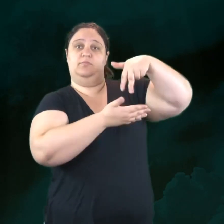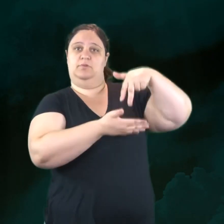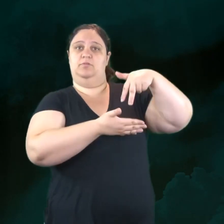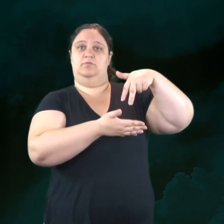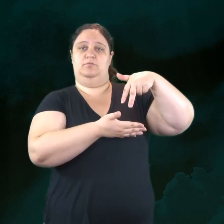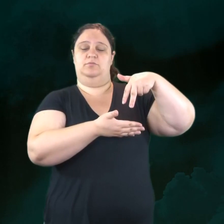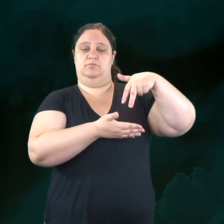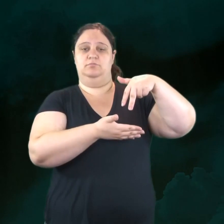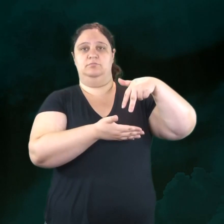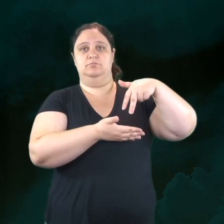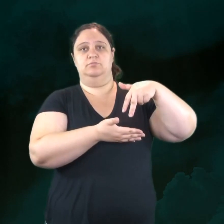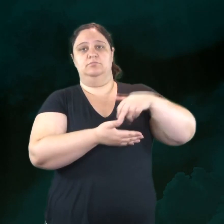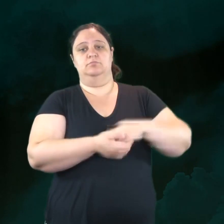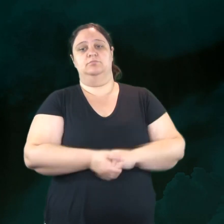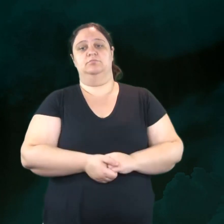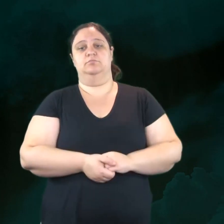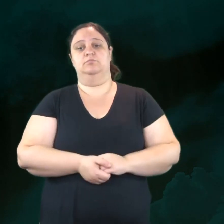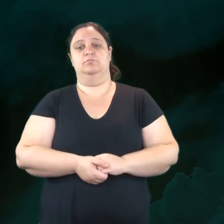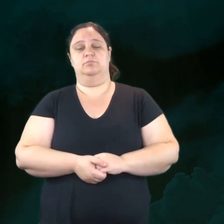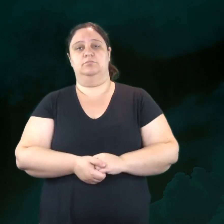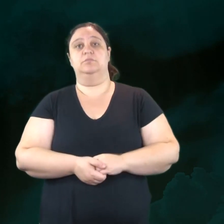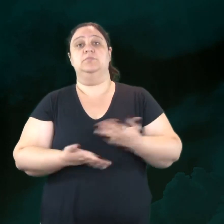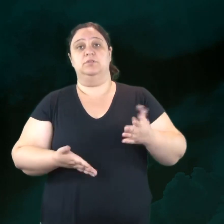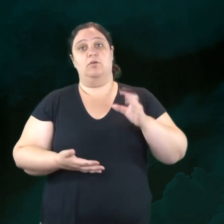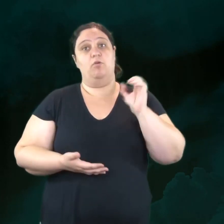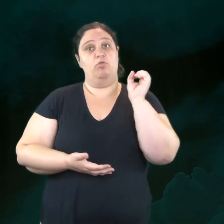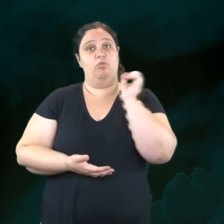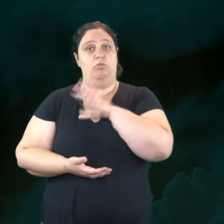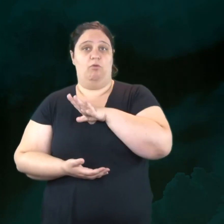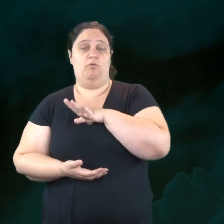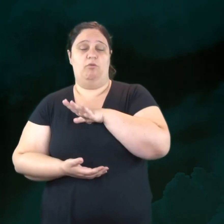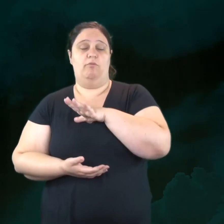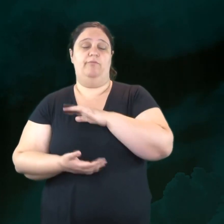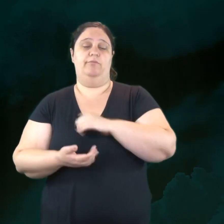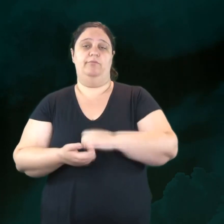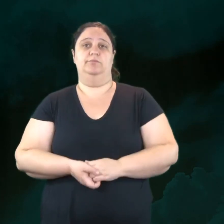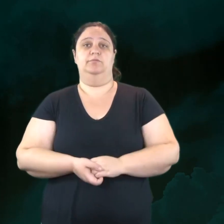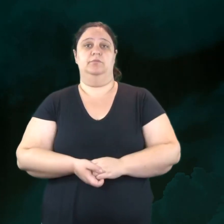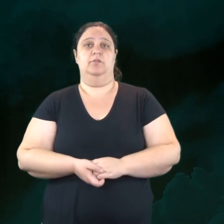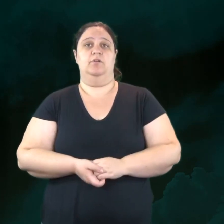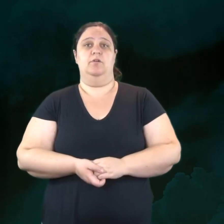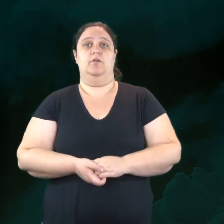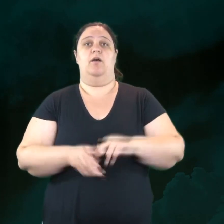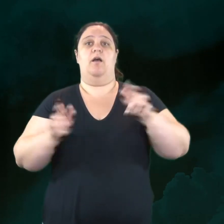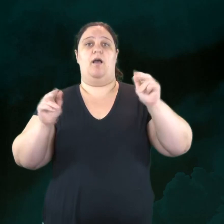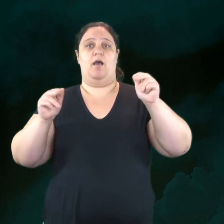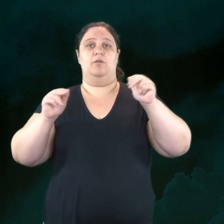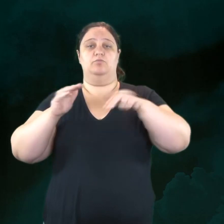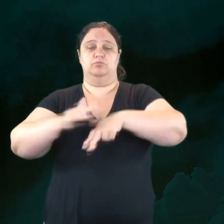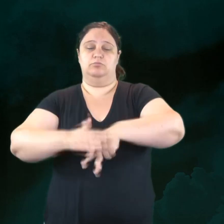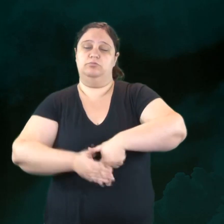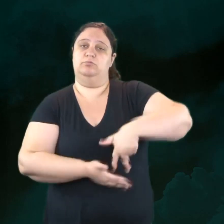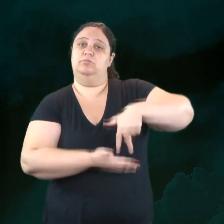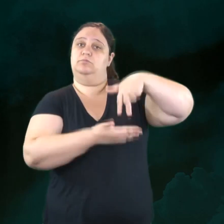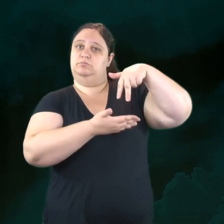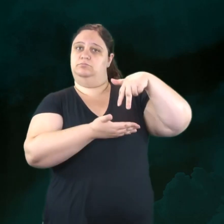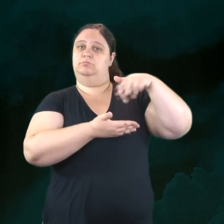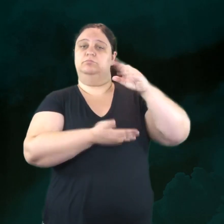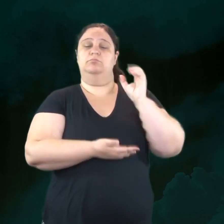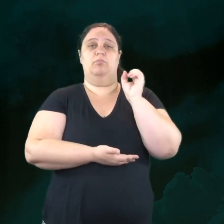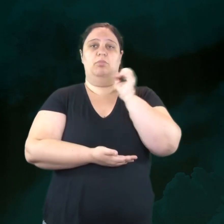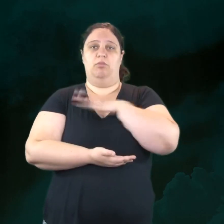dos mortos. Isso aí é uma novidade para todos, falar da ressurreição dentre os mortos, e